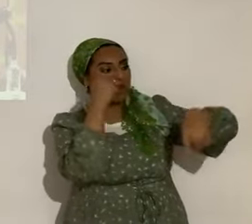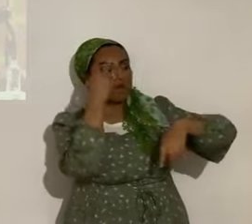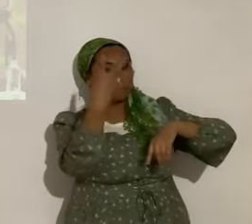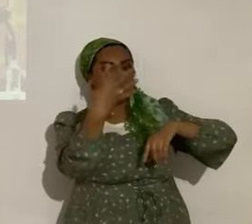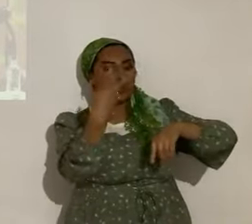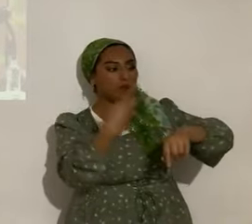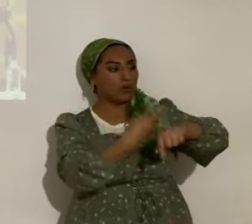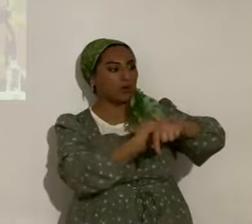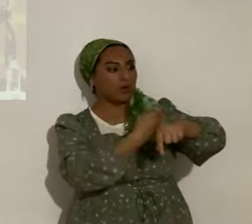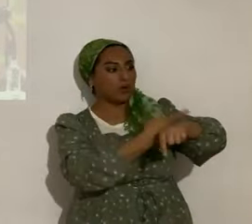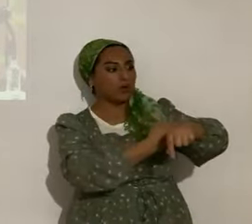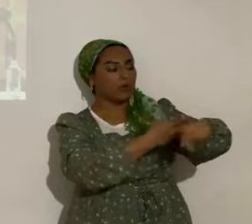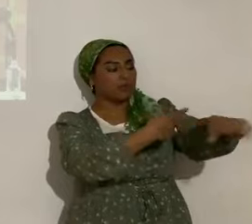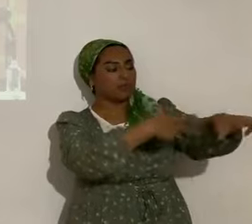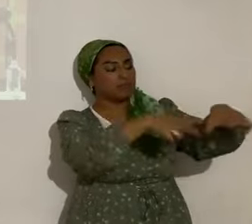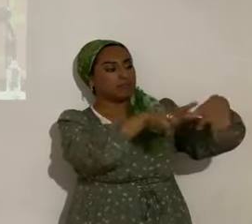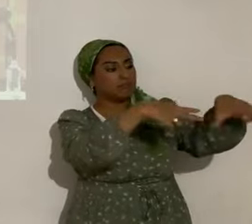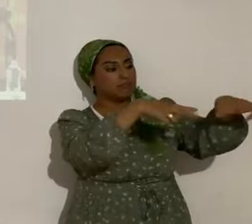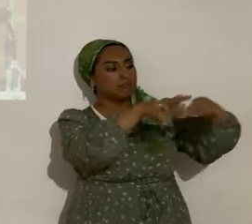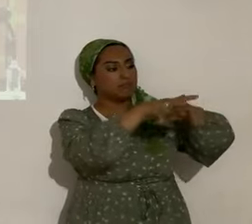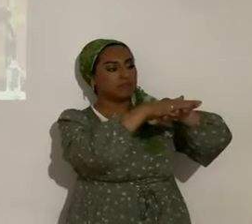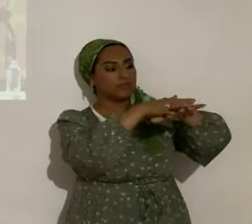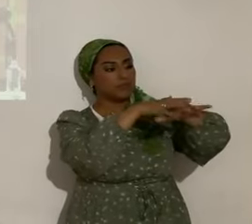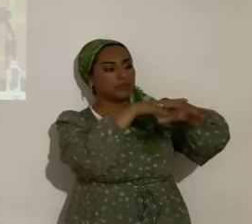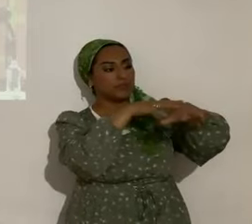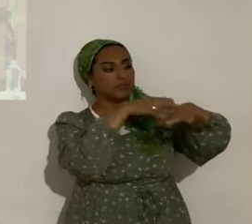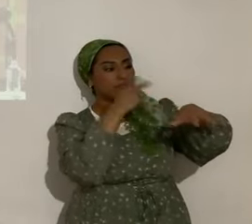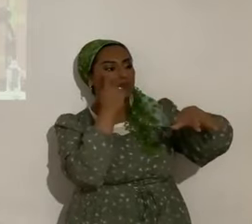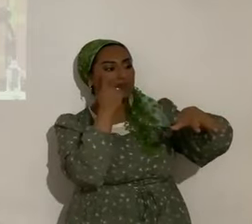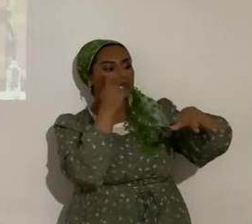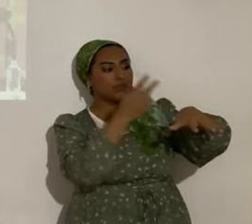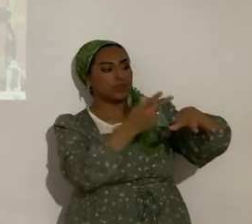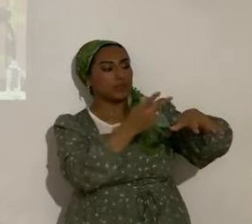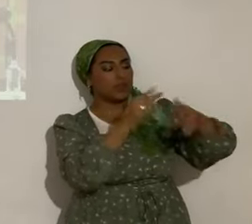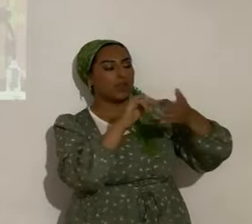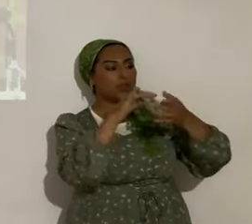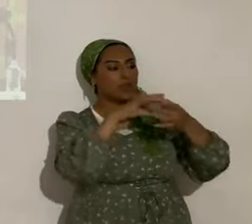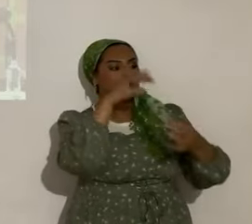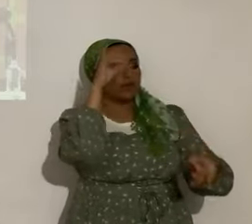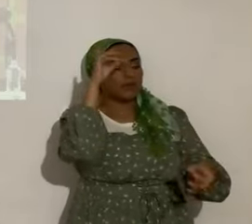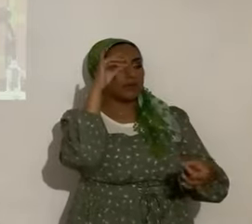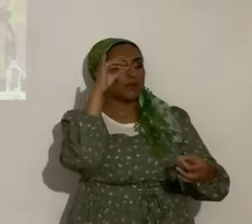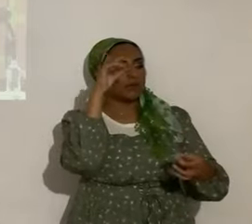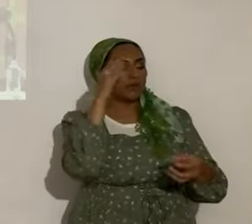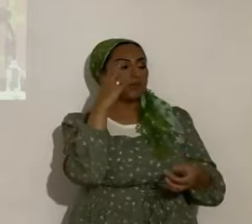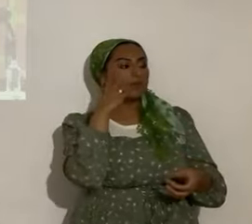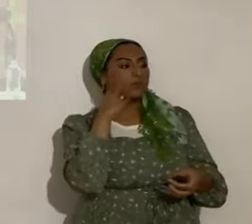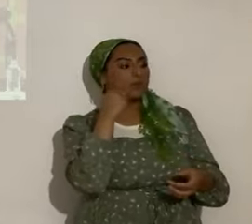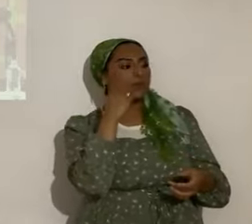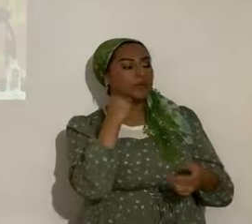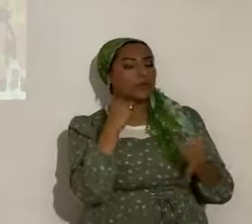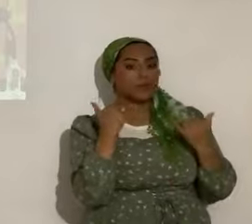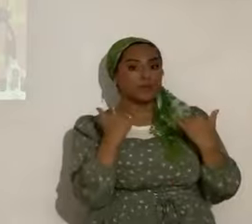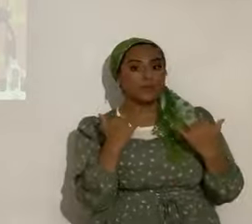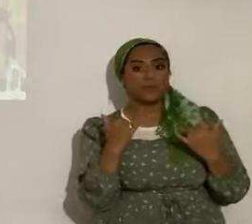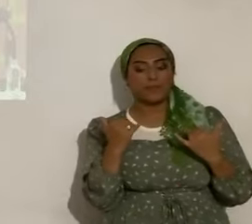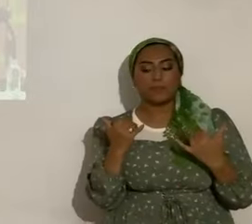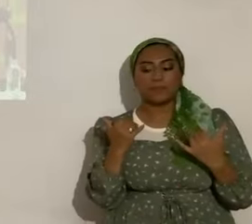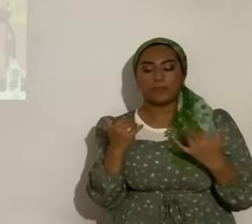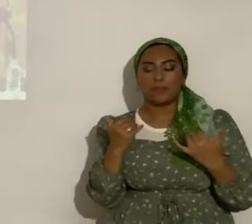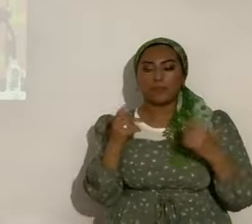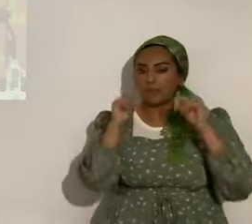corderitos. Caminando al mismo tiempo, lo estás viendo en este momento, eso es tener una experiencia espiritual. Y en este momento,